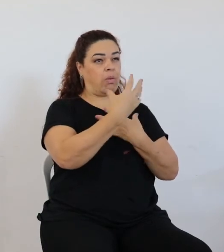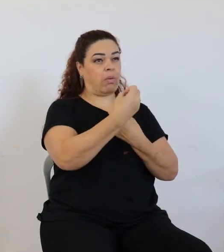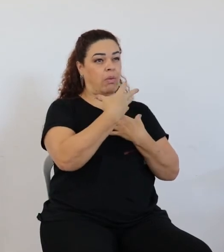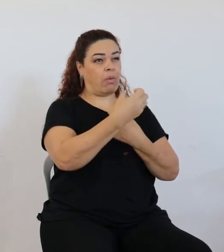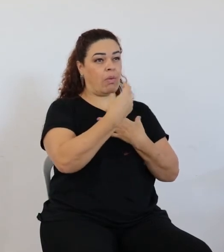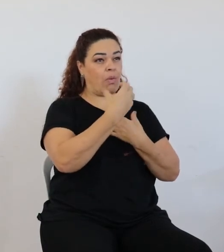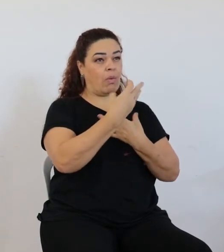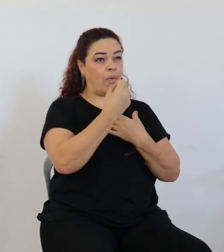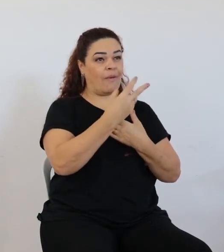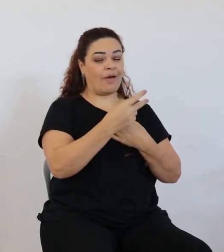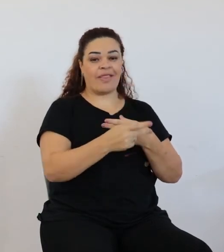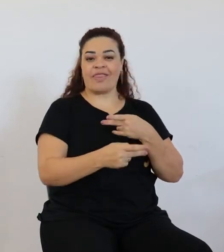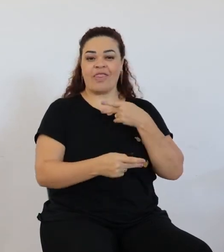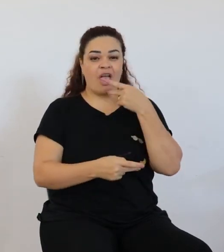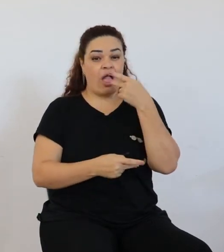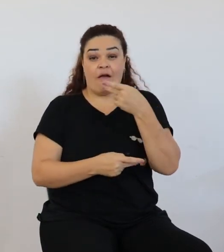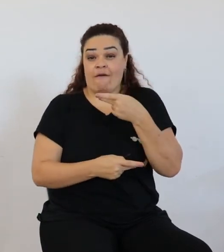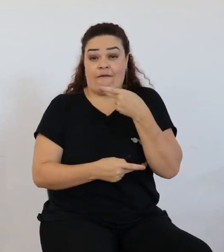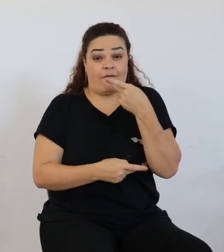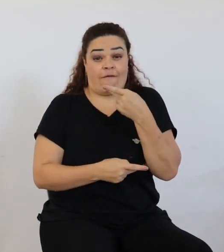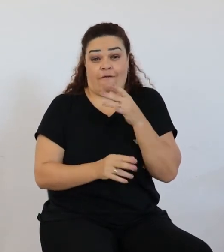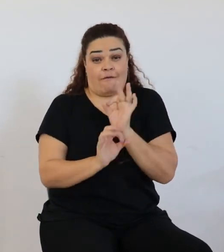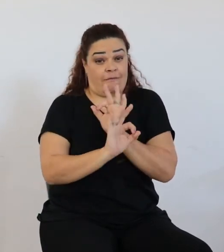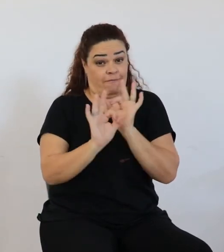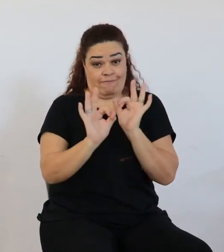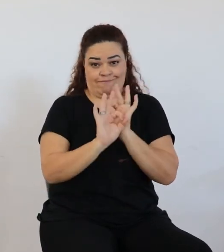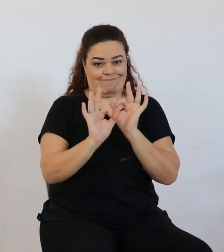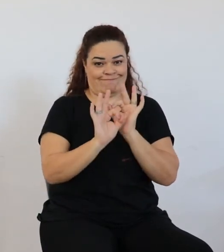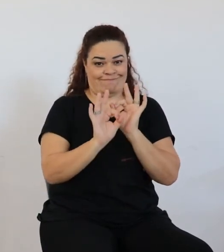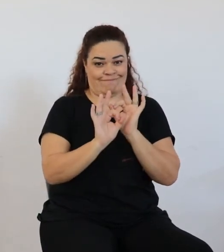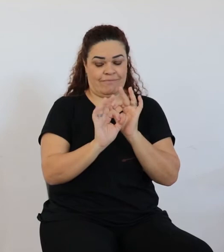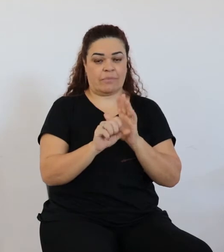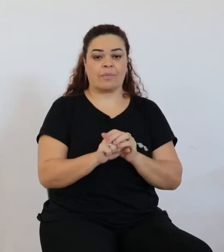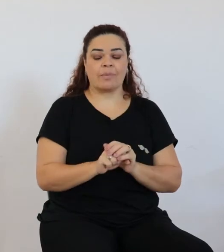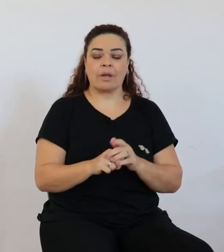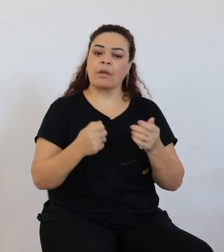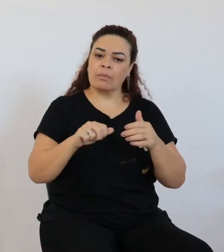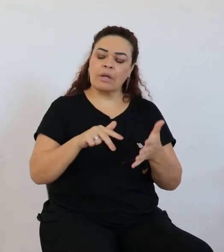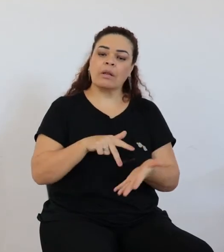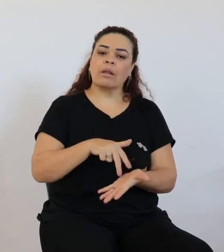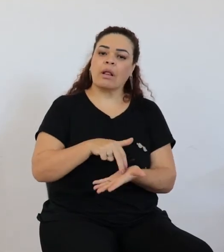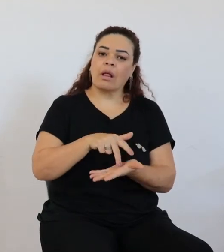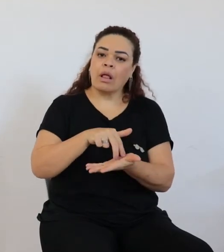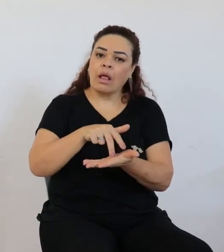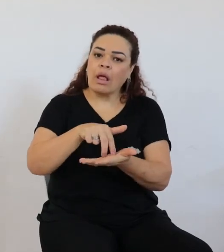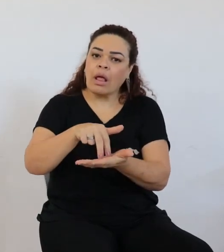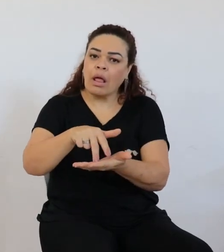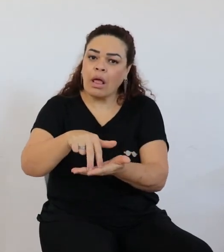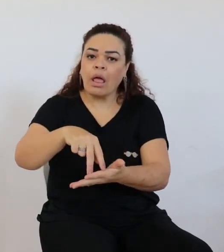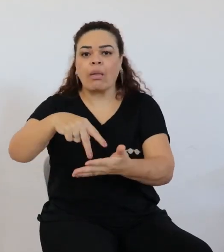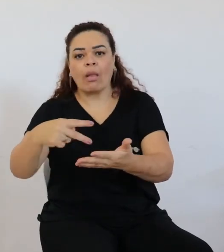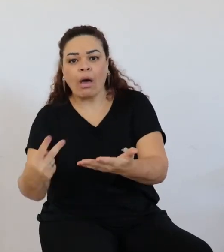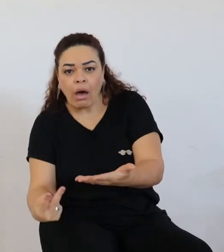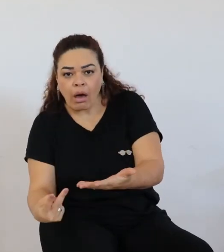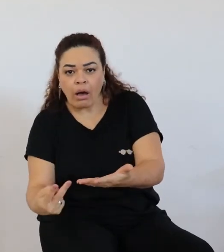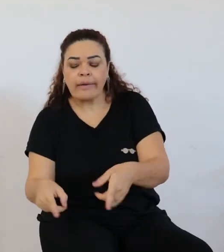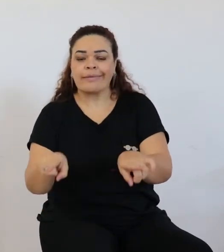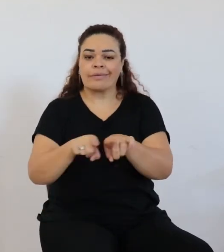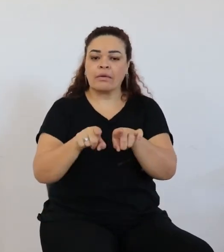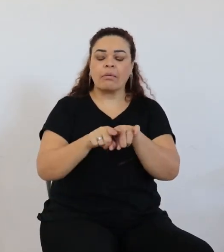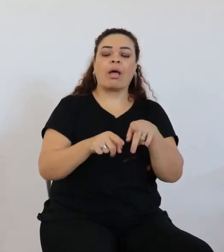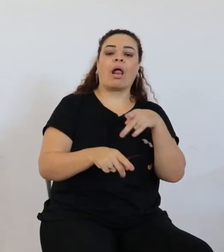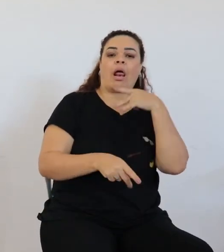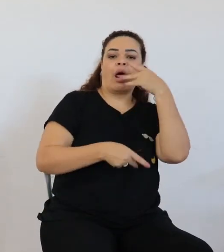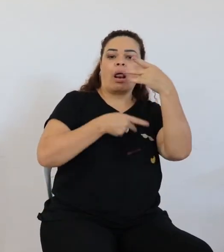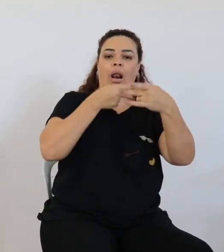falar. Falar, a gente aprende falando, é que nem andar. A gente aprendeu andando e a gente caiu bastante. Então, esse fato